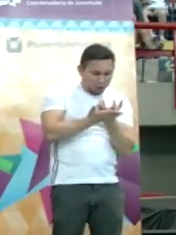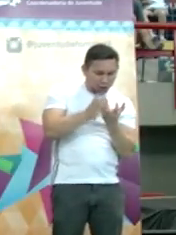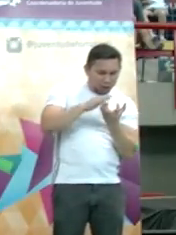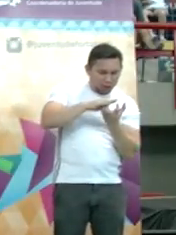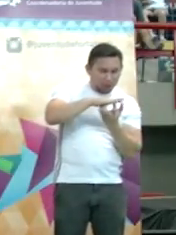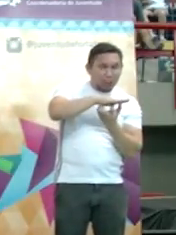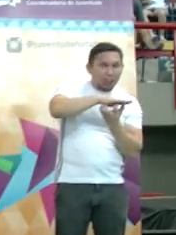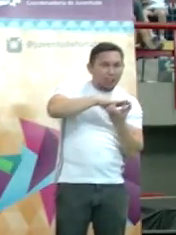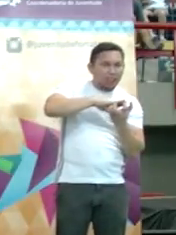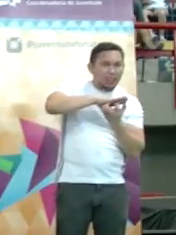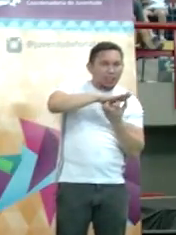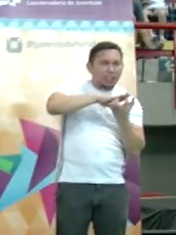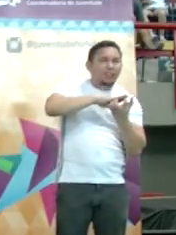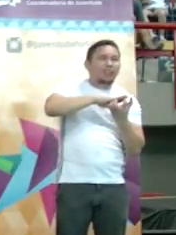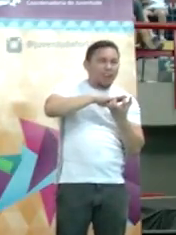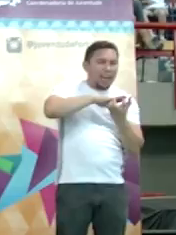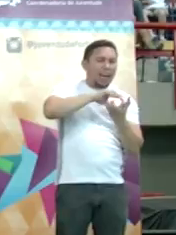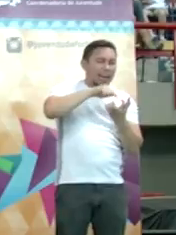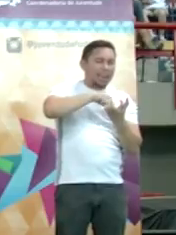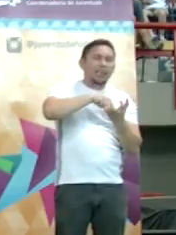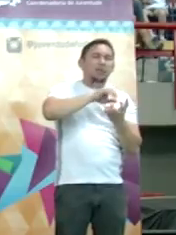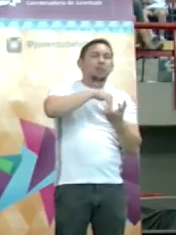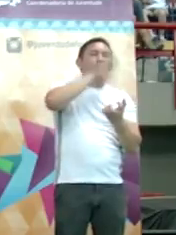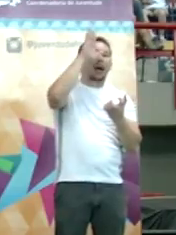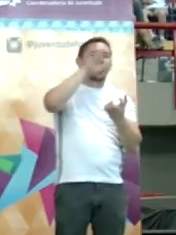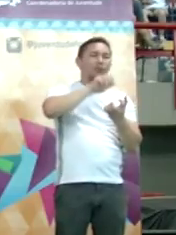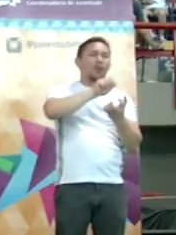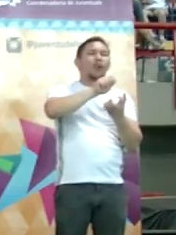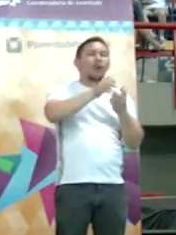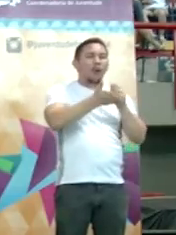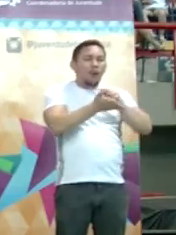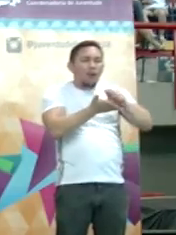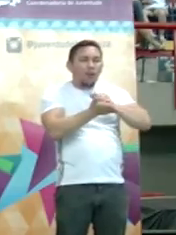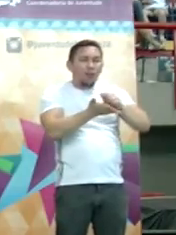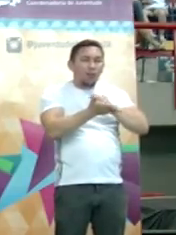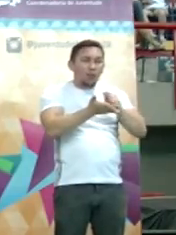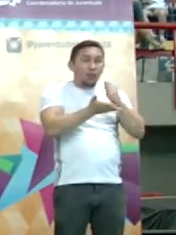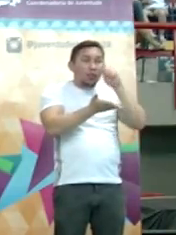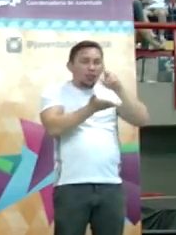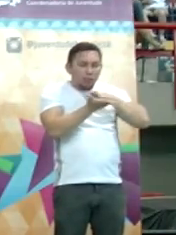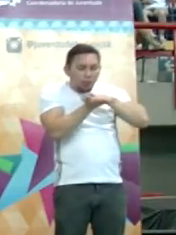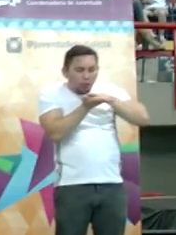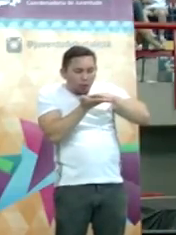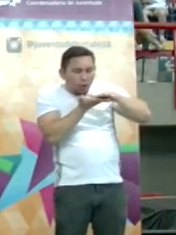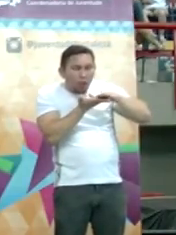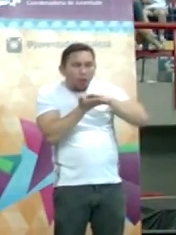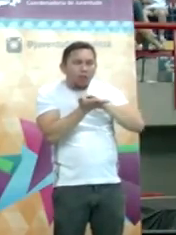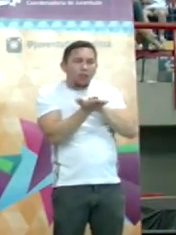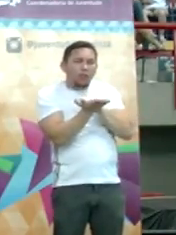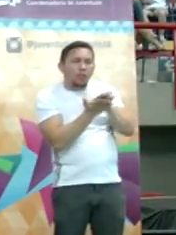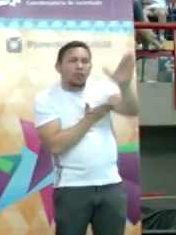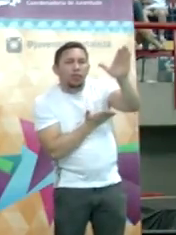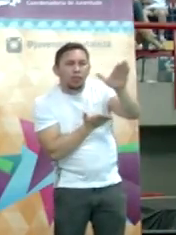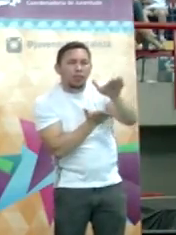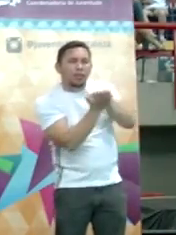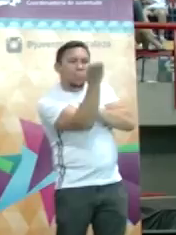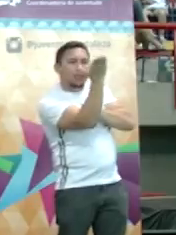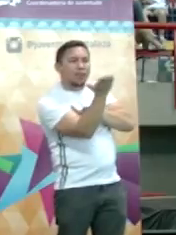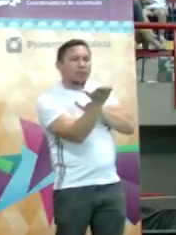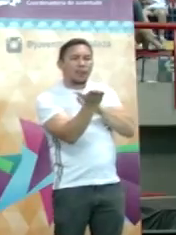o seu tênis, maior é o atrito. Quanto mais lisinho for seu tênis, menor é